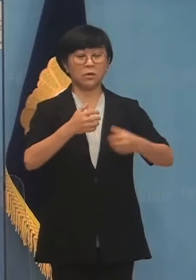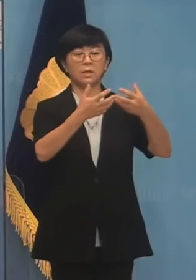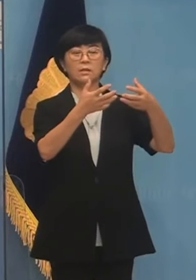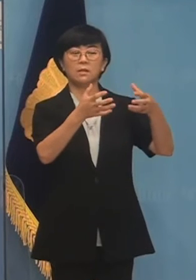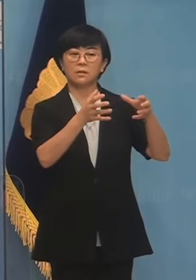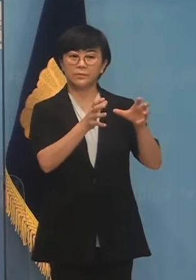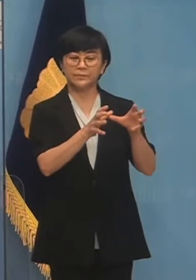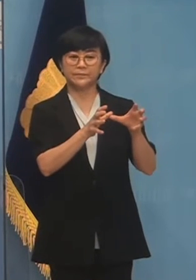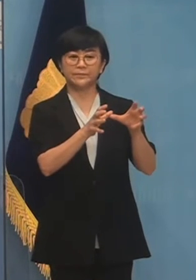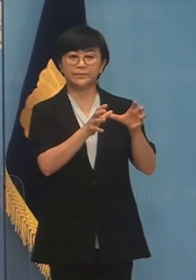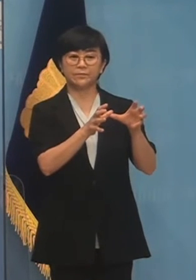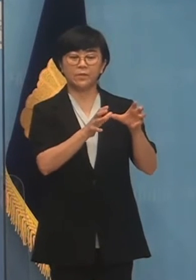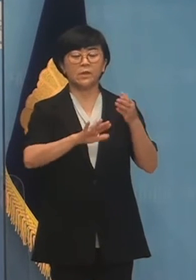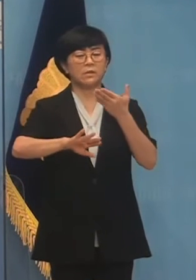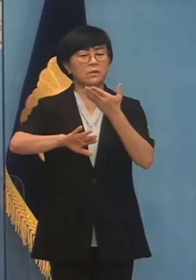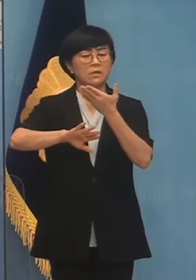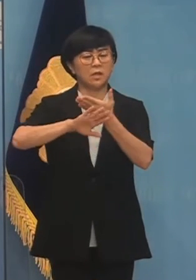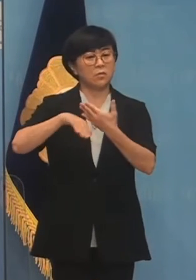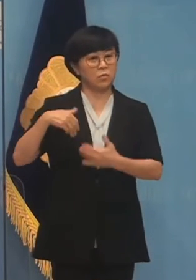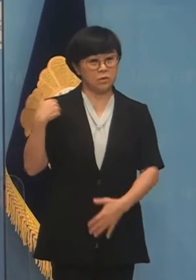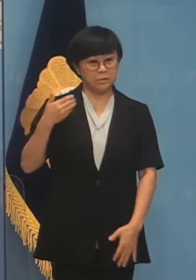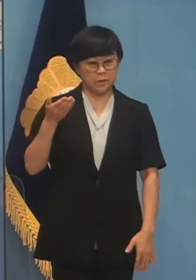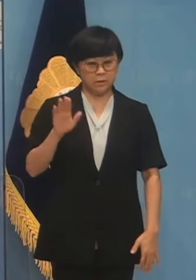정의당이 다른 것은 못해도